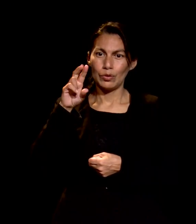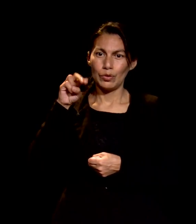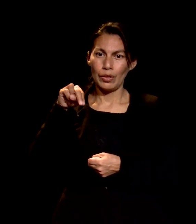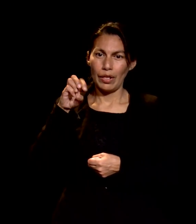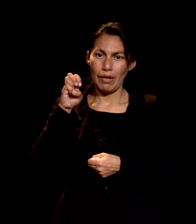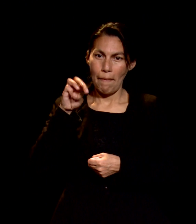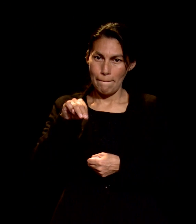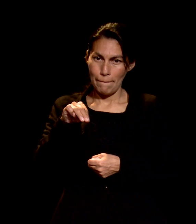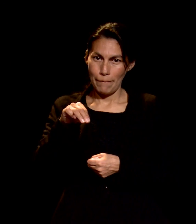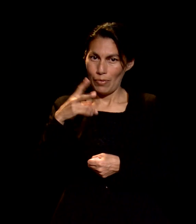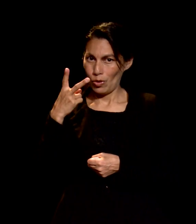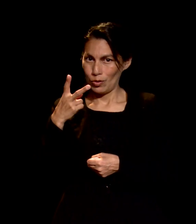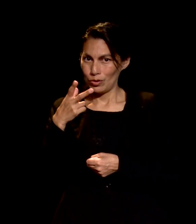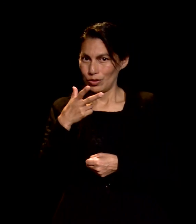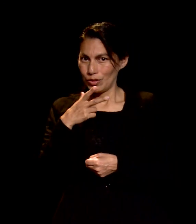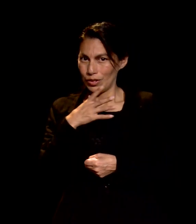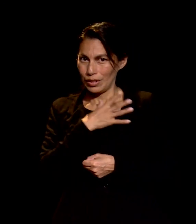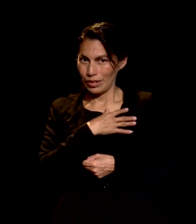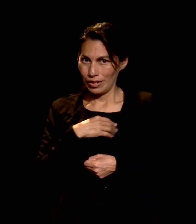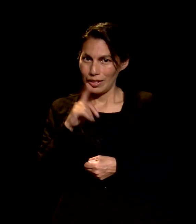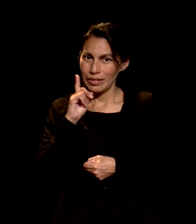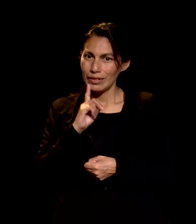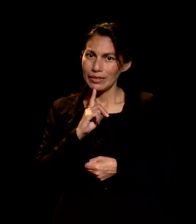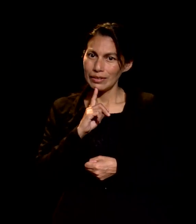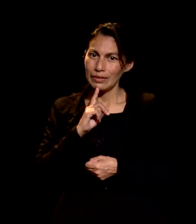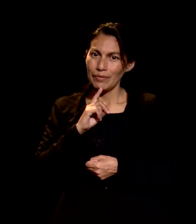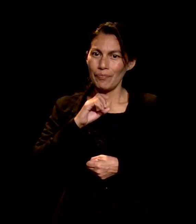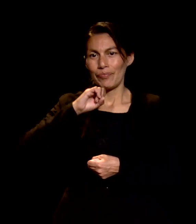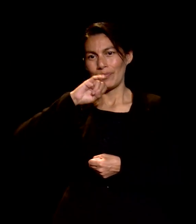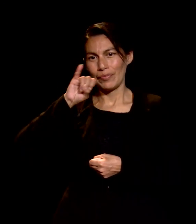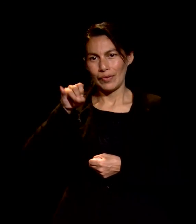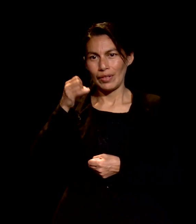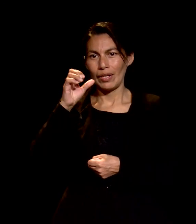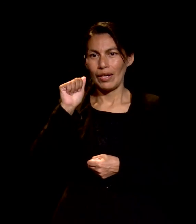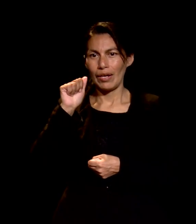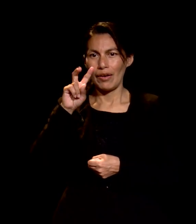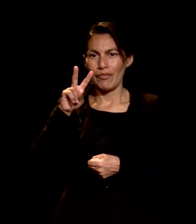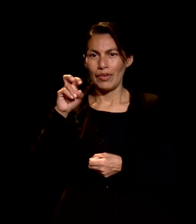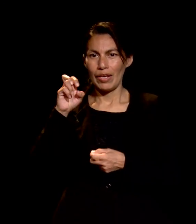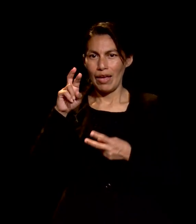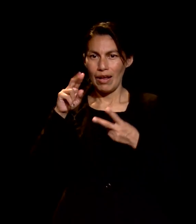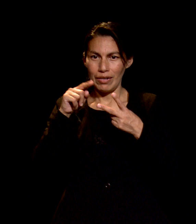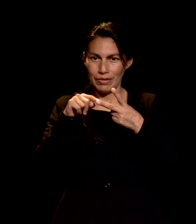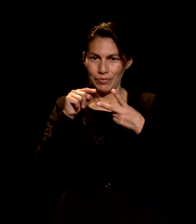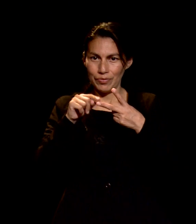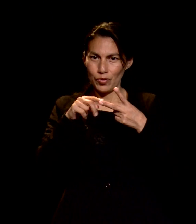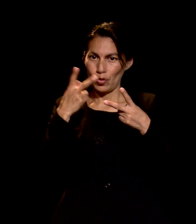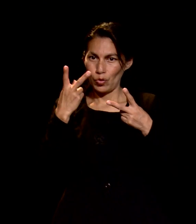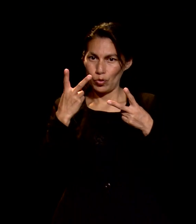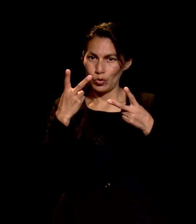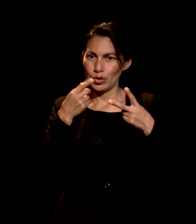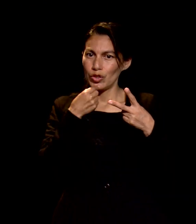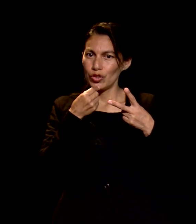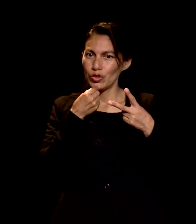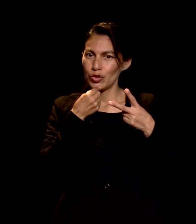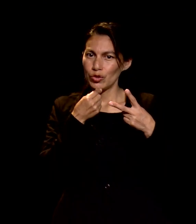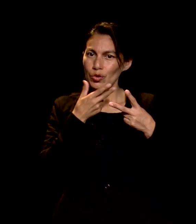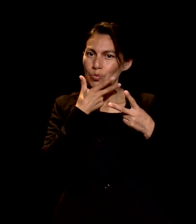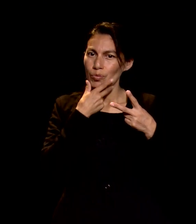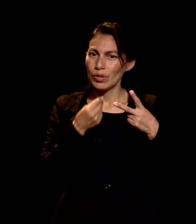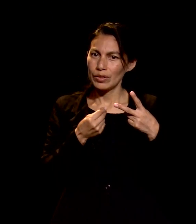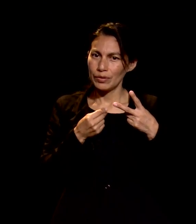con las dos niñas este Javier tiene dos varoncitos